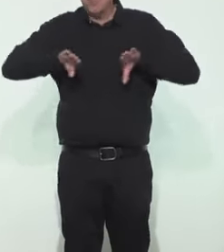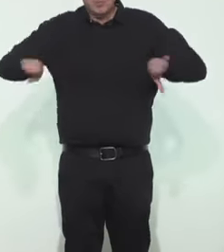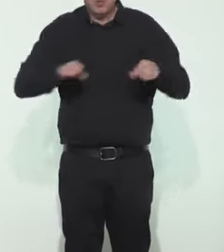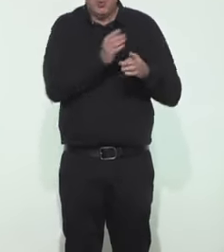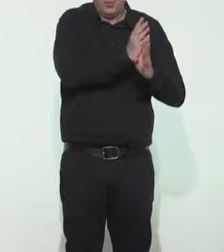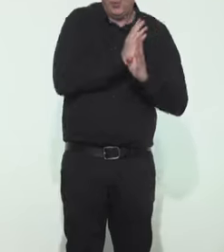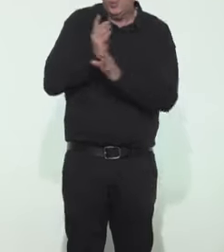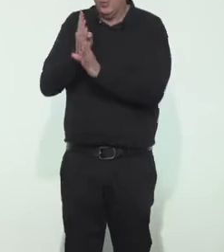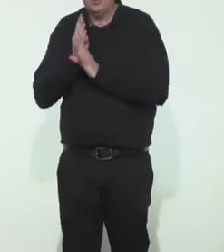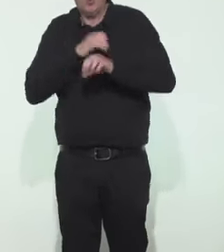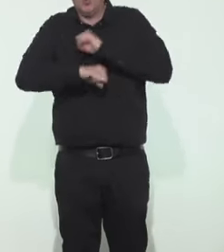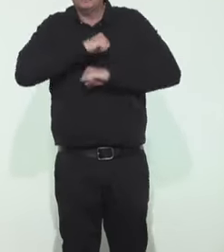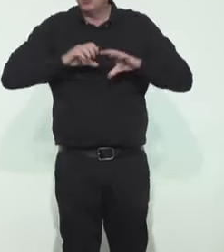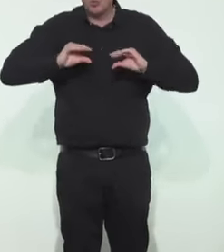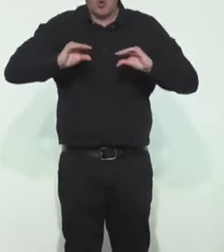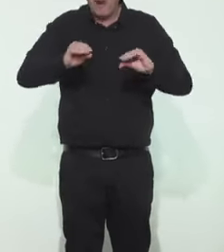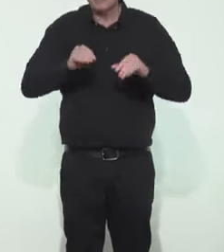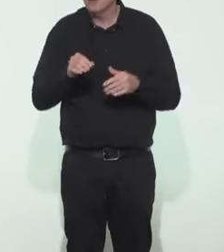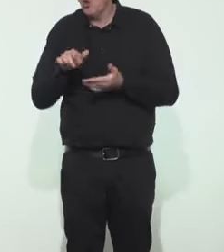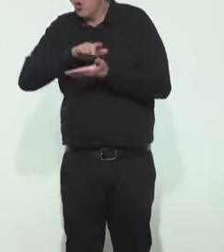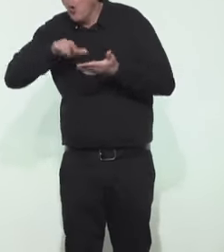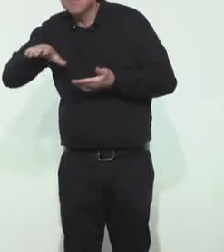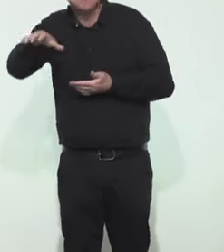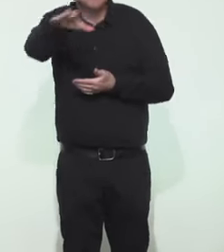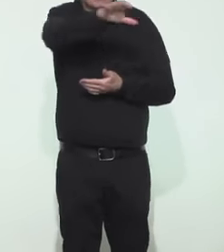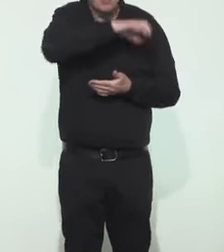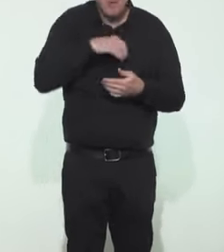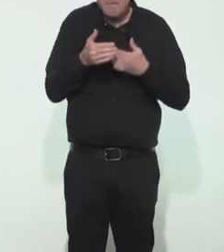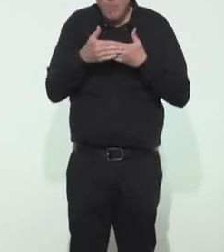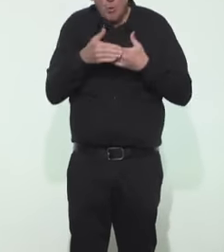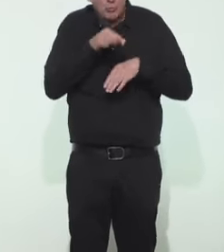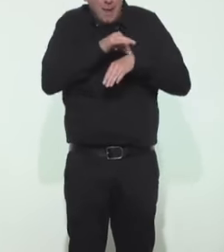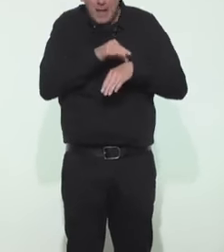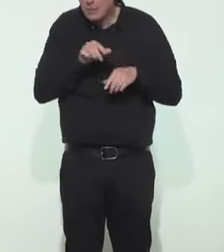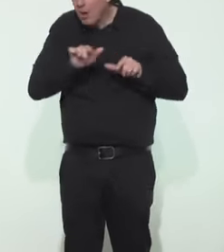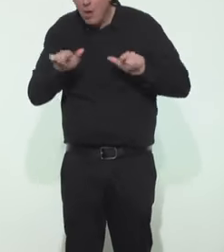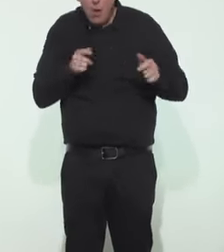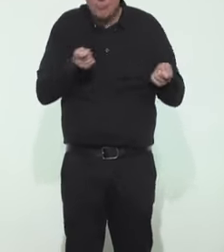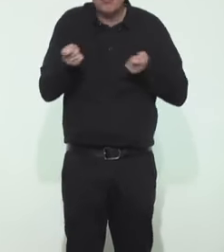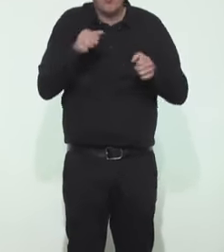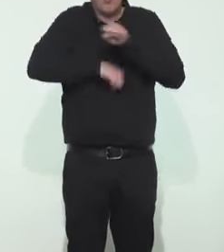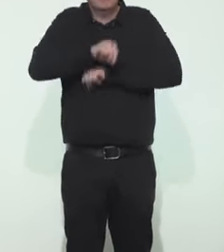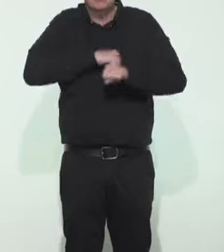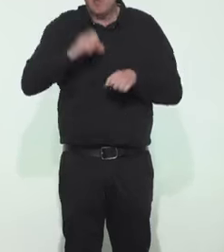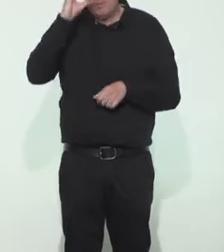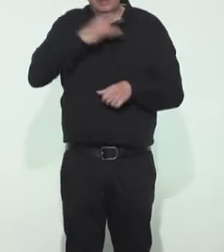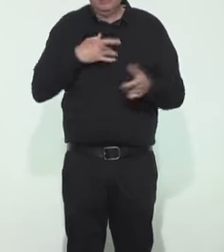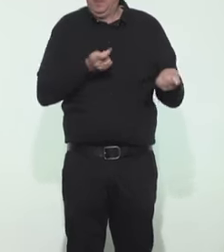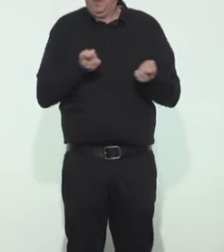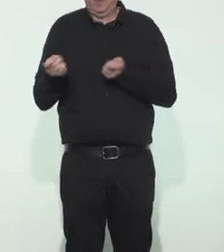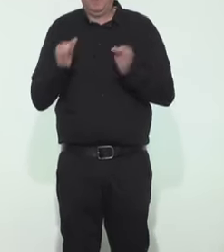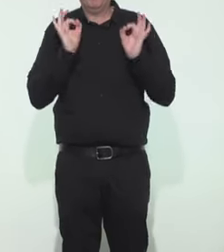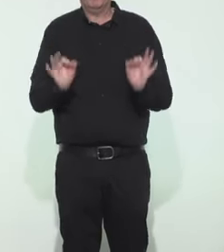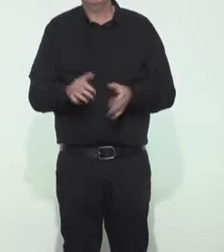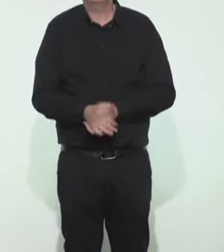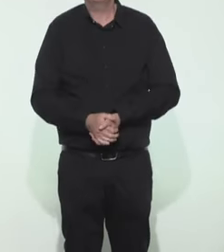sont mises en place sur le terrain au plus près des besoins des patients et au plus près de l'organisation elle même des professionnels de santé